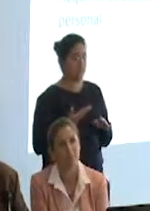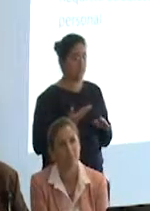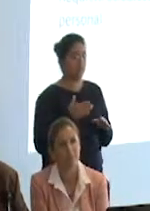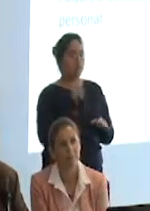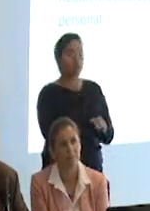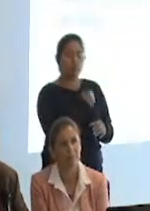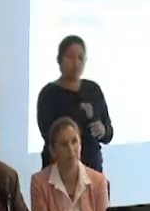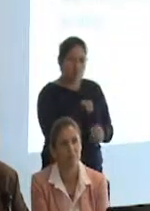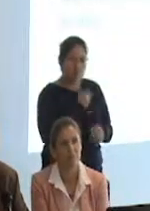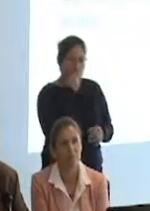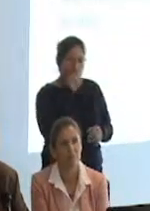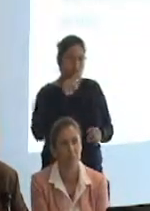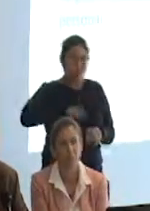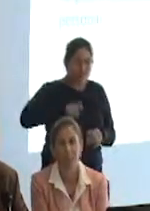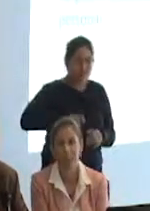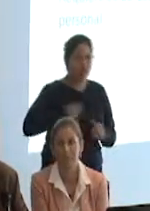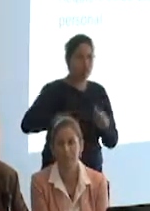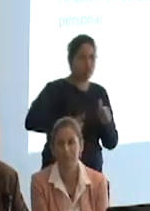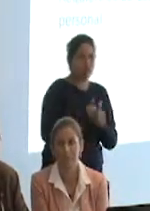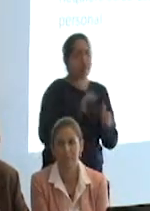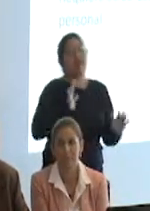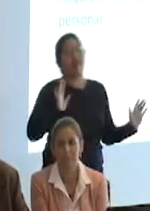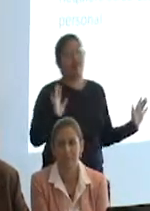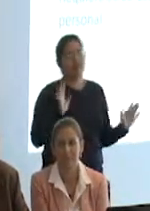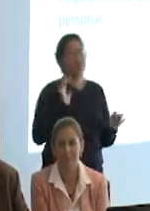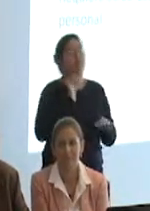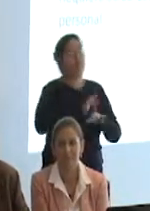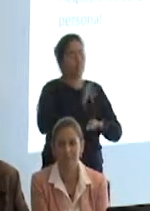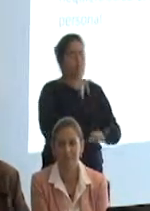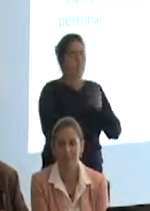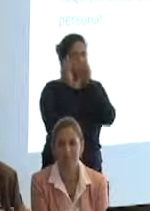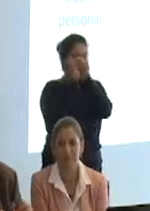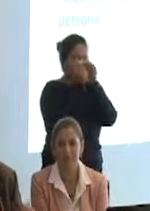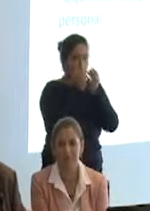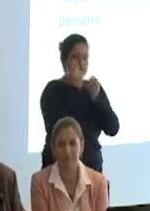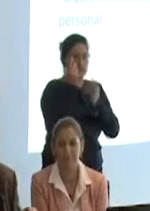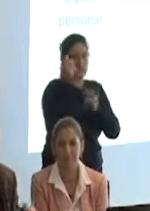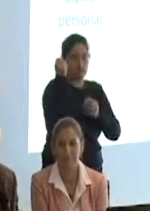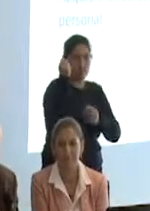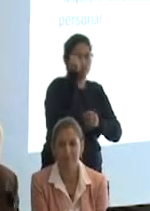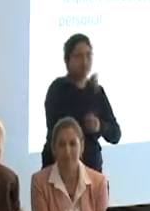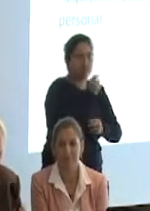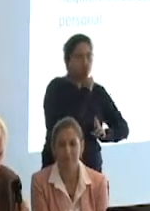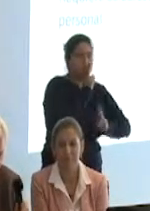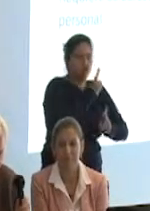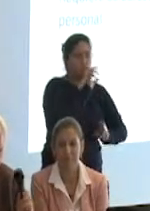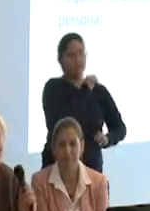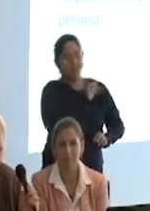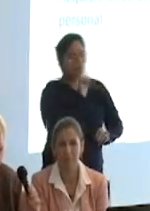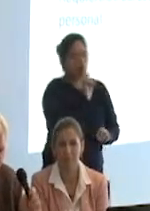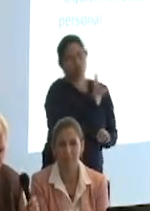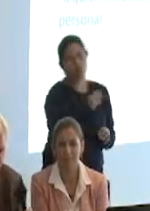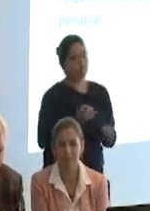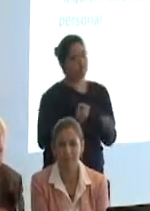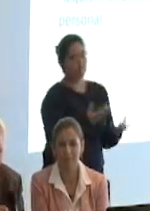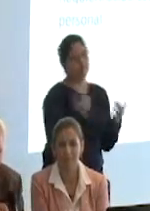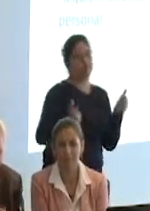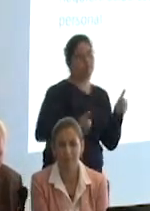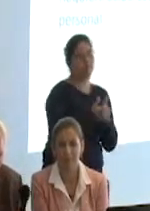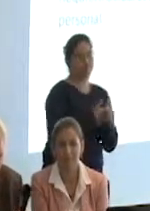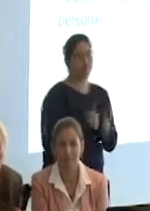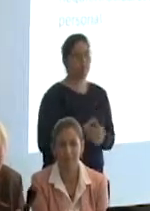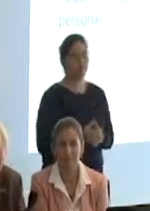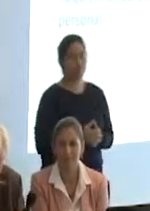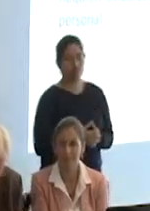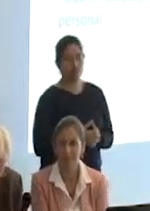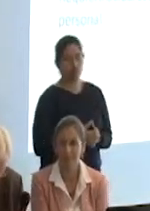un auxiliar para su hijo, pues será una comisión especializada la que va a a responder a esta solicitud.